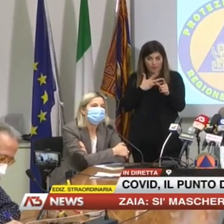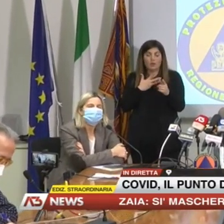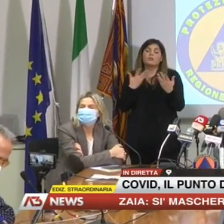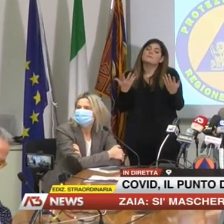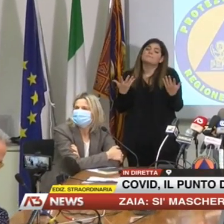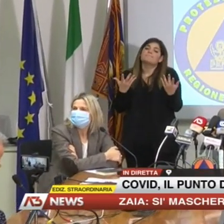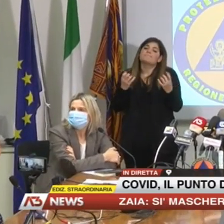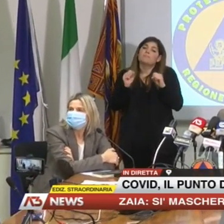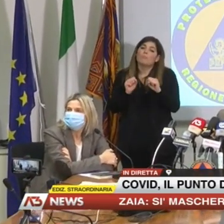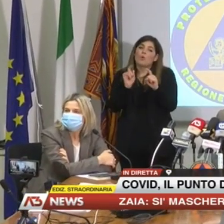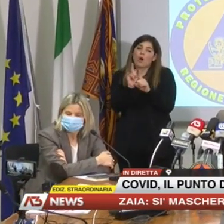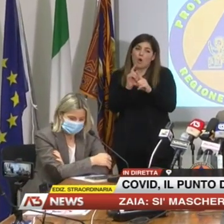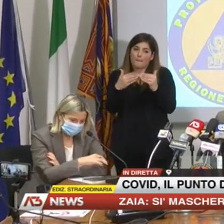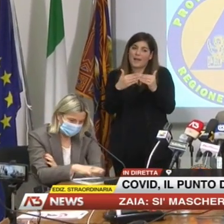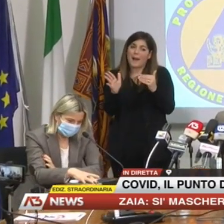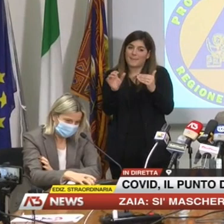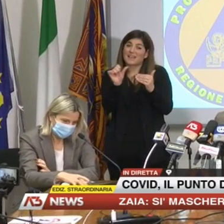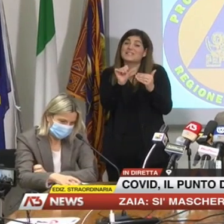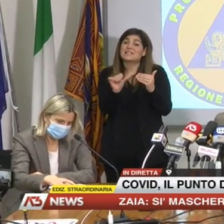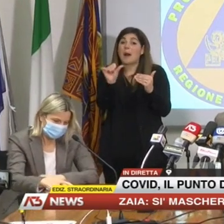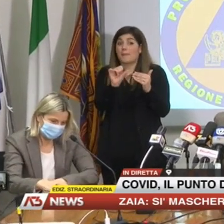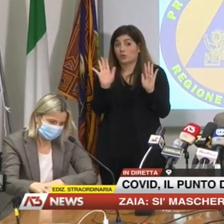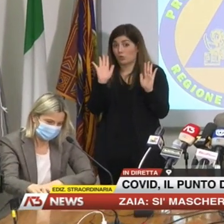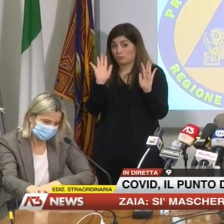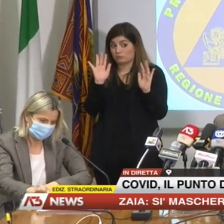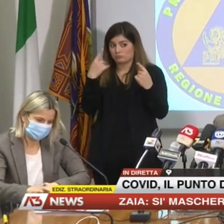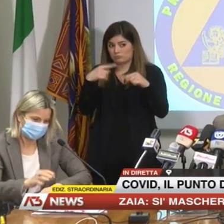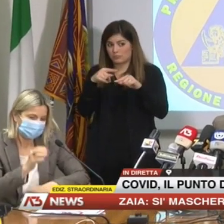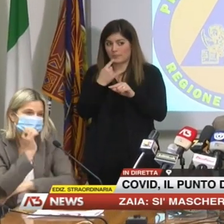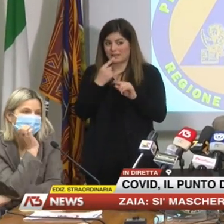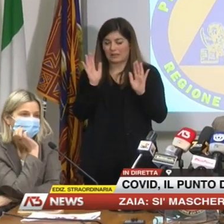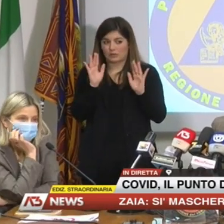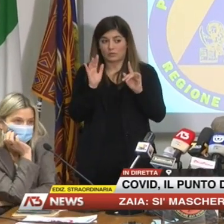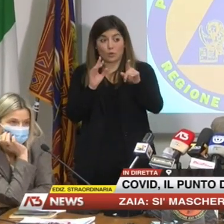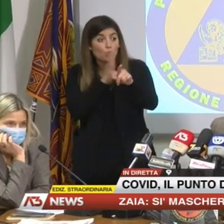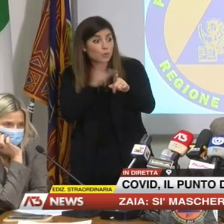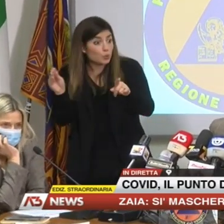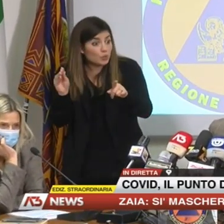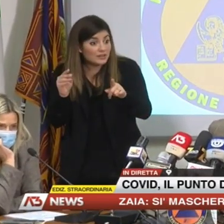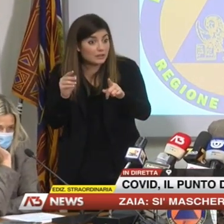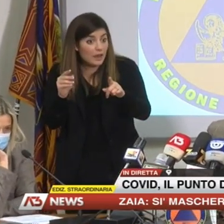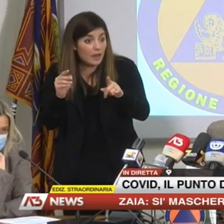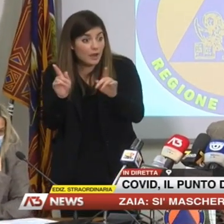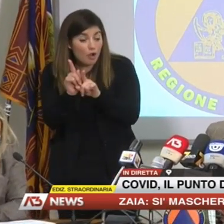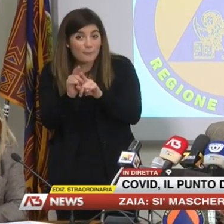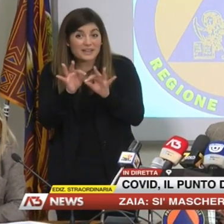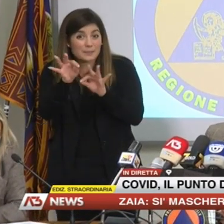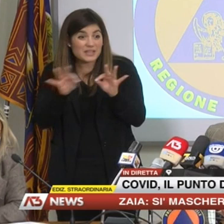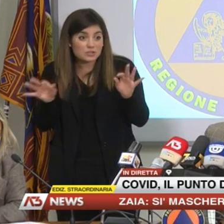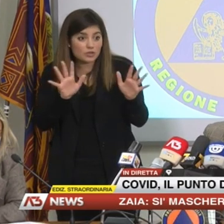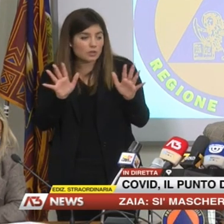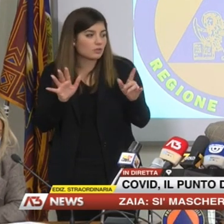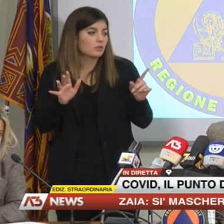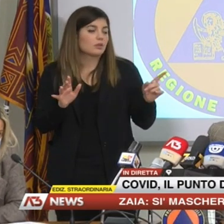quindi possono rimanere aperte il sabato, questo è quello che è stato detto. Sì, le concessionarie sì.